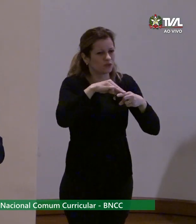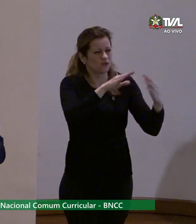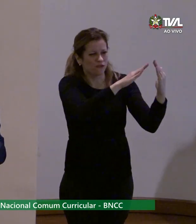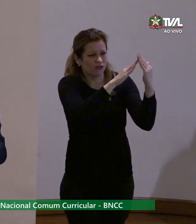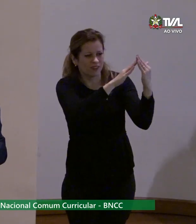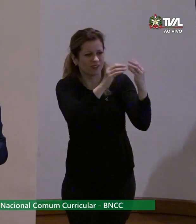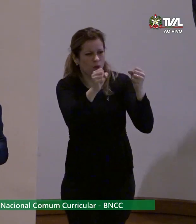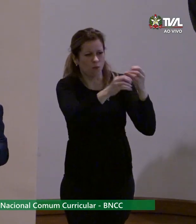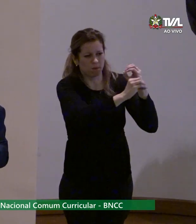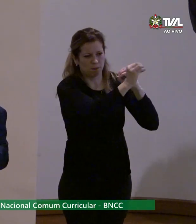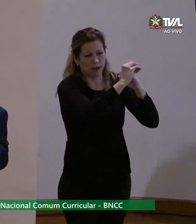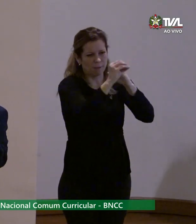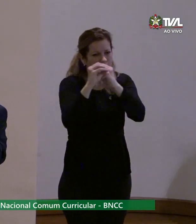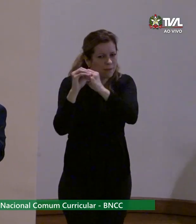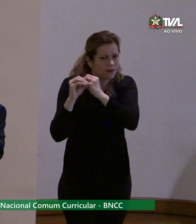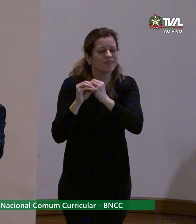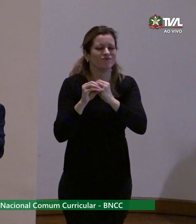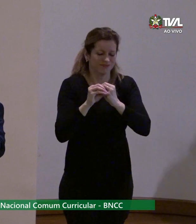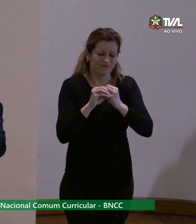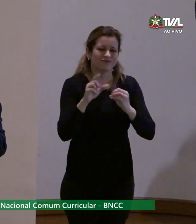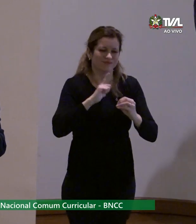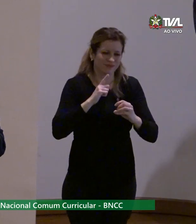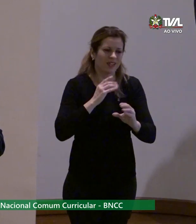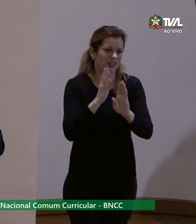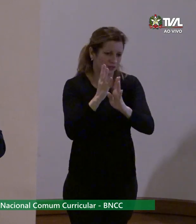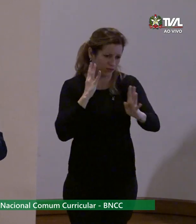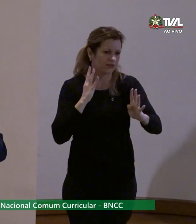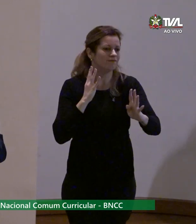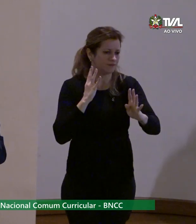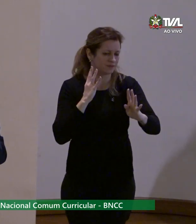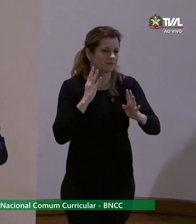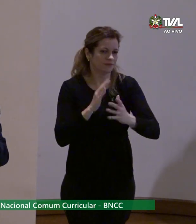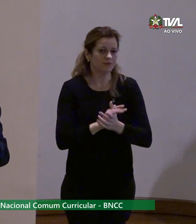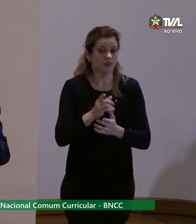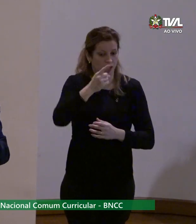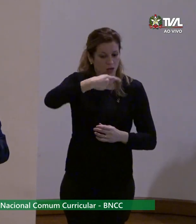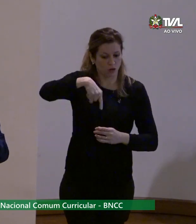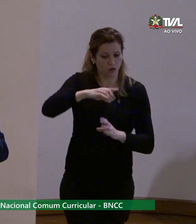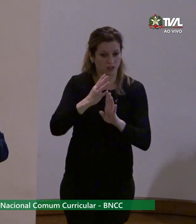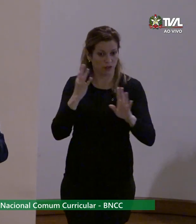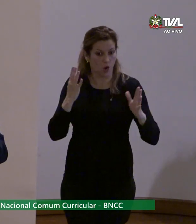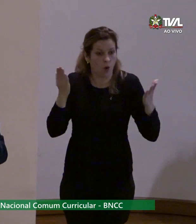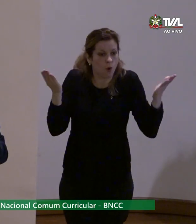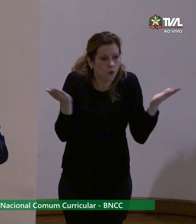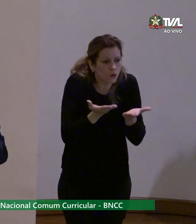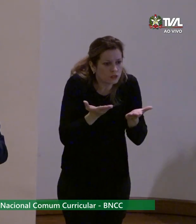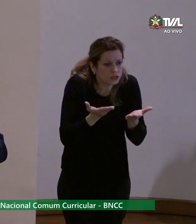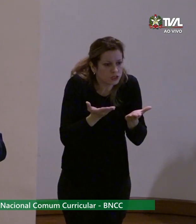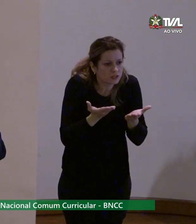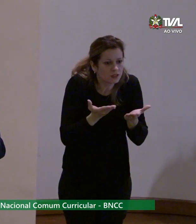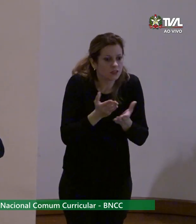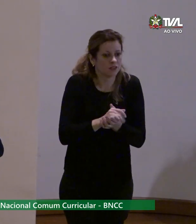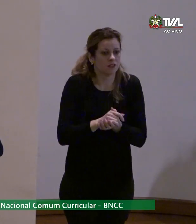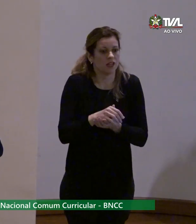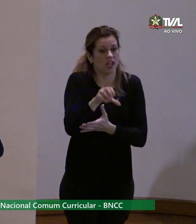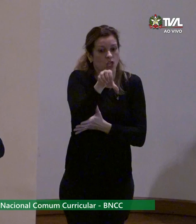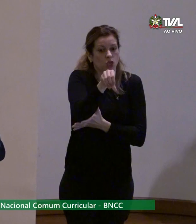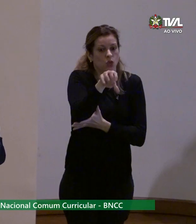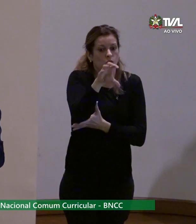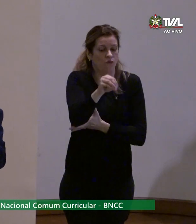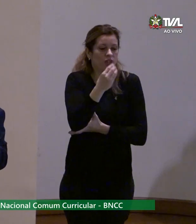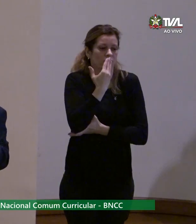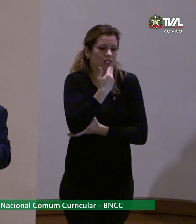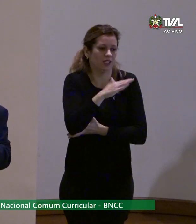Florianópolis também não era ah e hoje por incrível que pareça a nossa fila no dia de hoje é 90 crianças